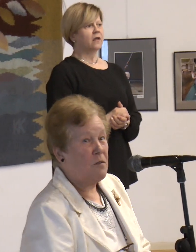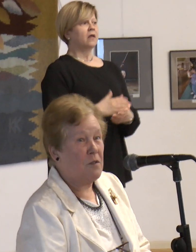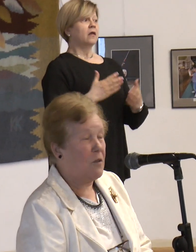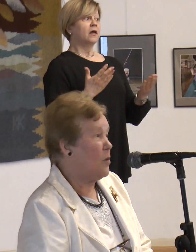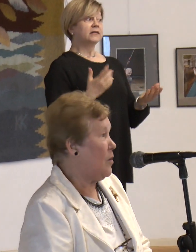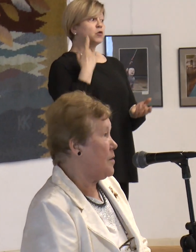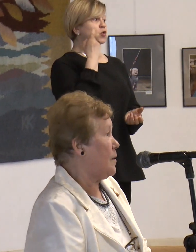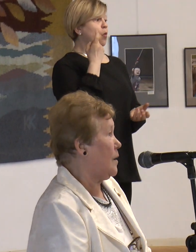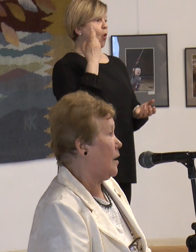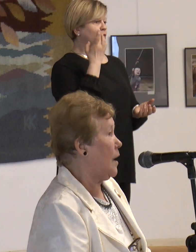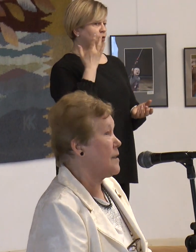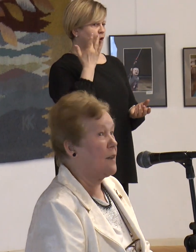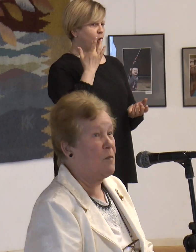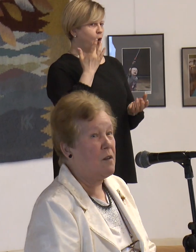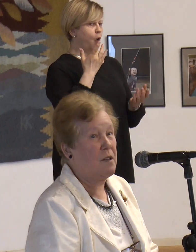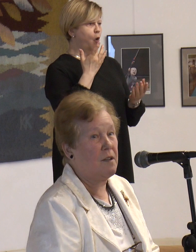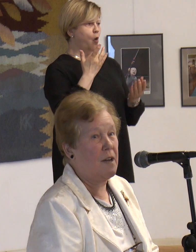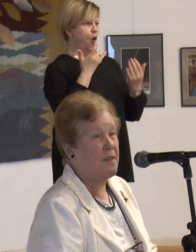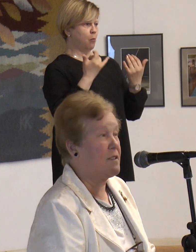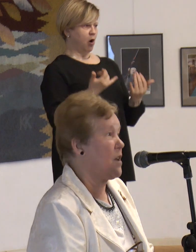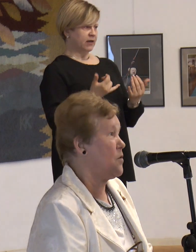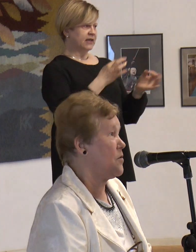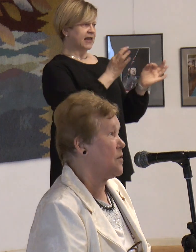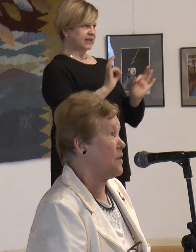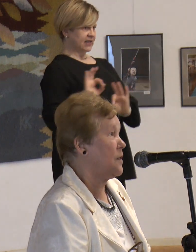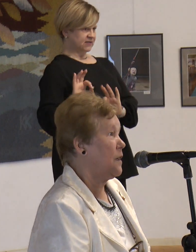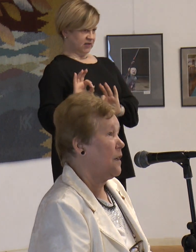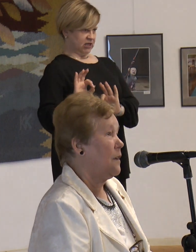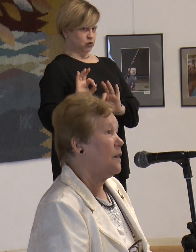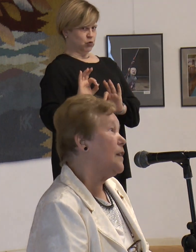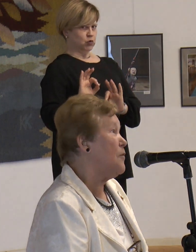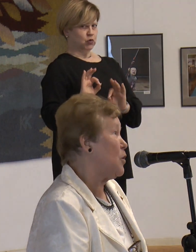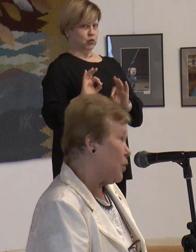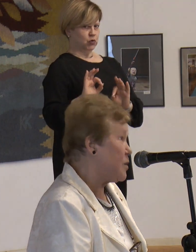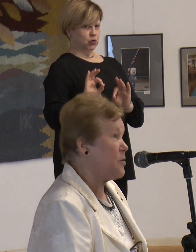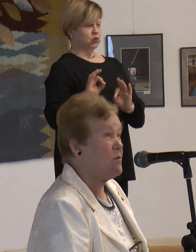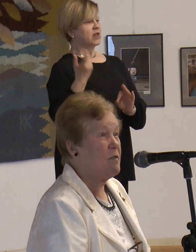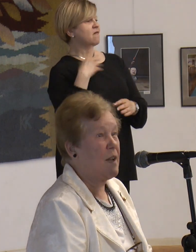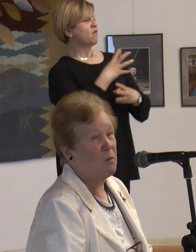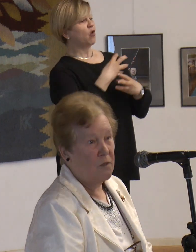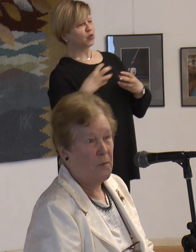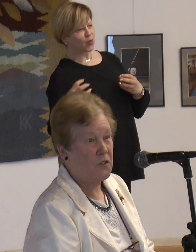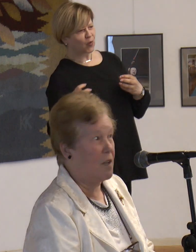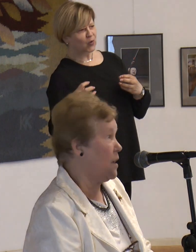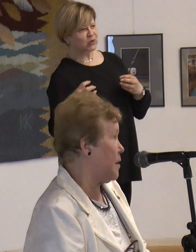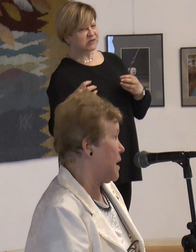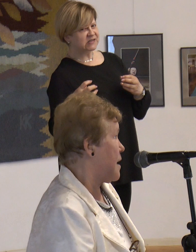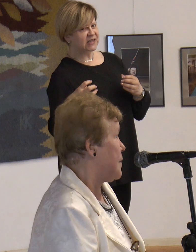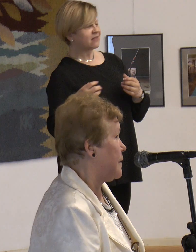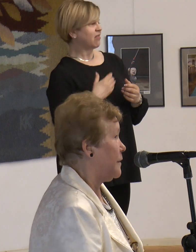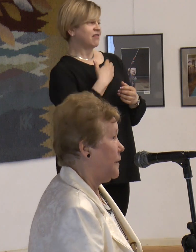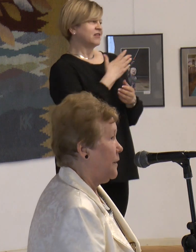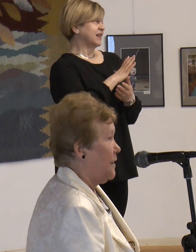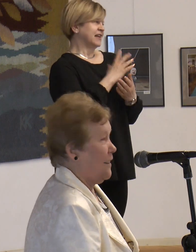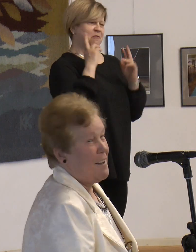Hát én úgy gondolom, hogy ezzel a mai rendezvényünk nem volt hosszú, nem mondta meg senki,